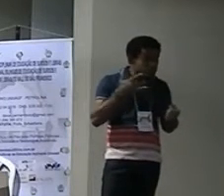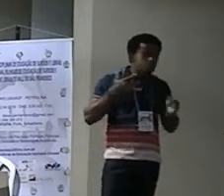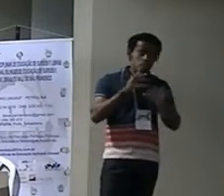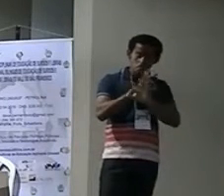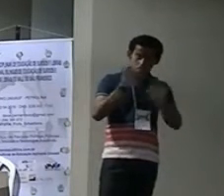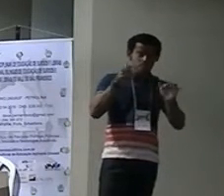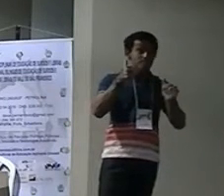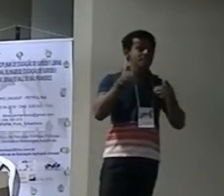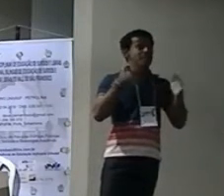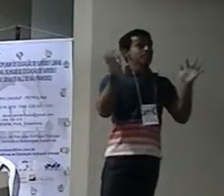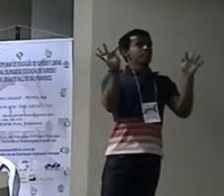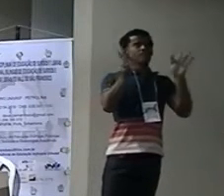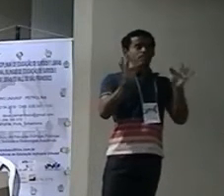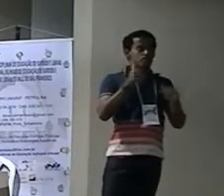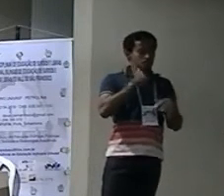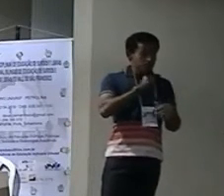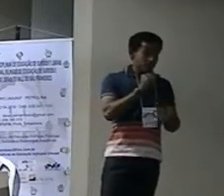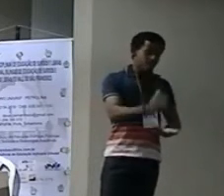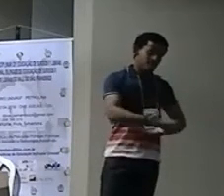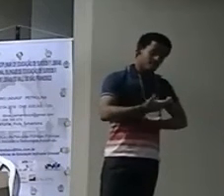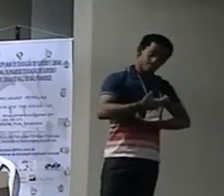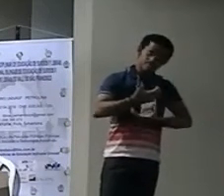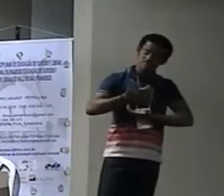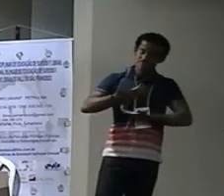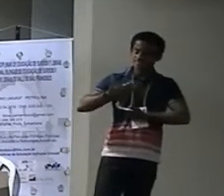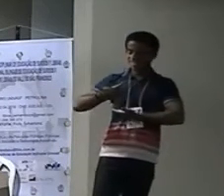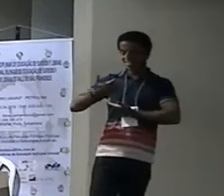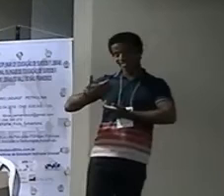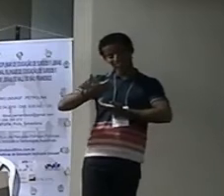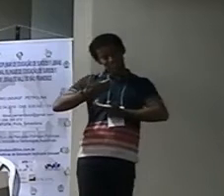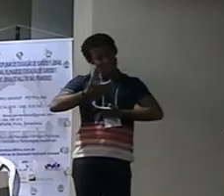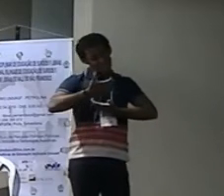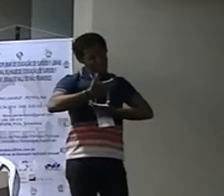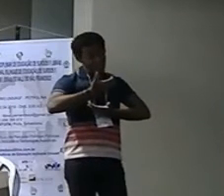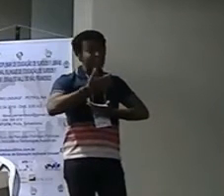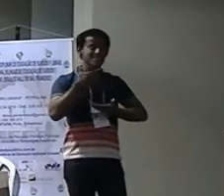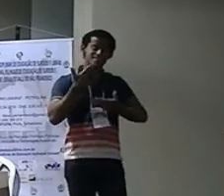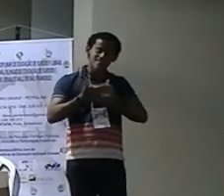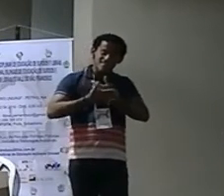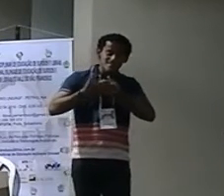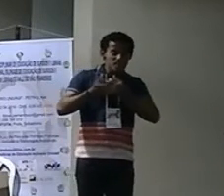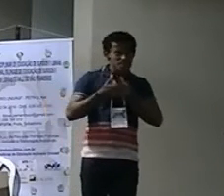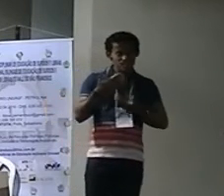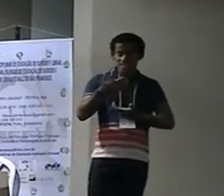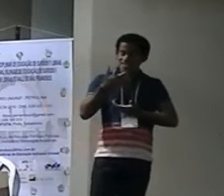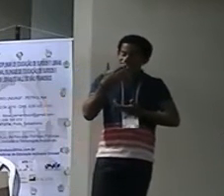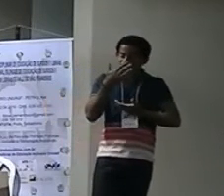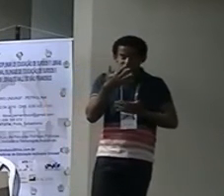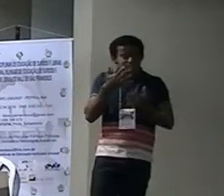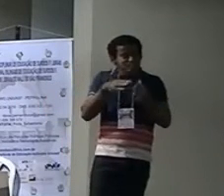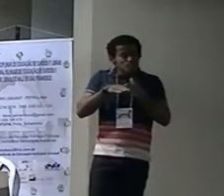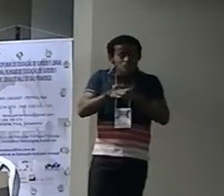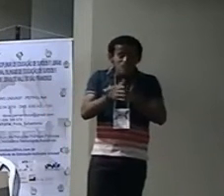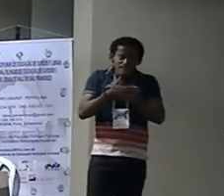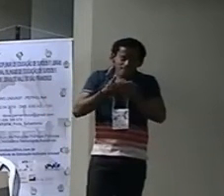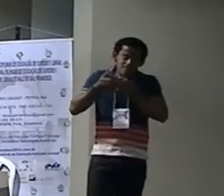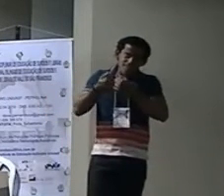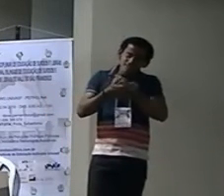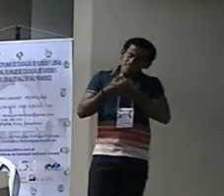examinou e viu que estava muito bem de saúde. E ficaram muito felizes.